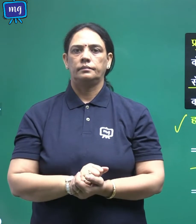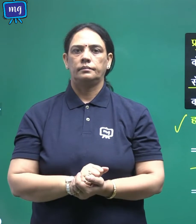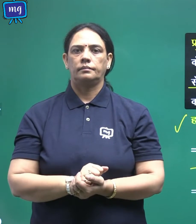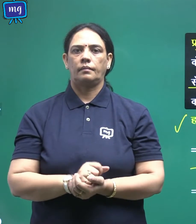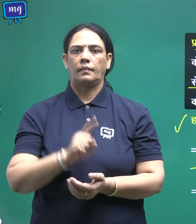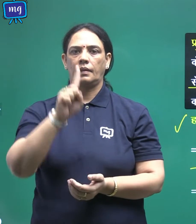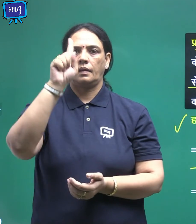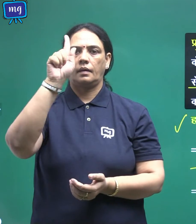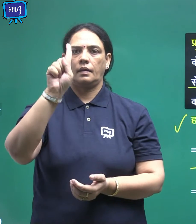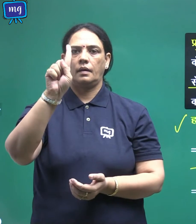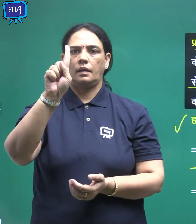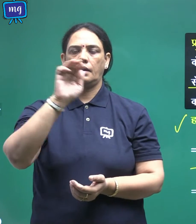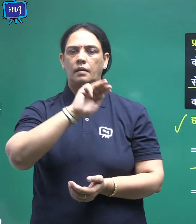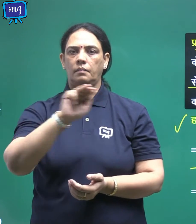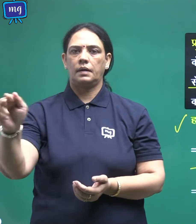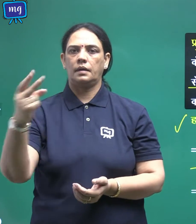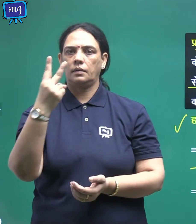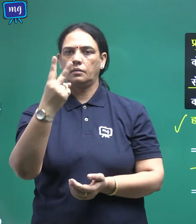1/2